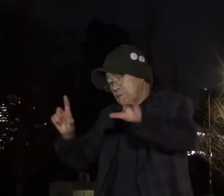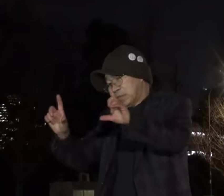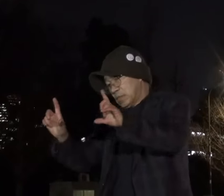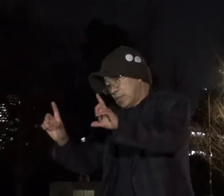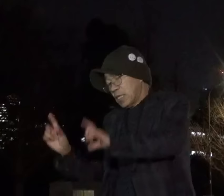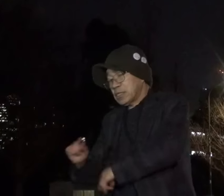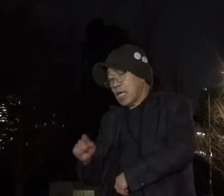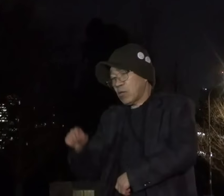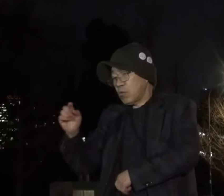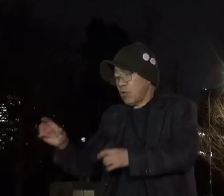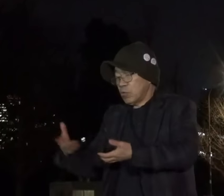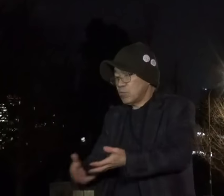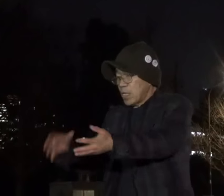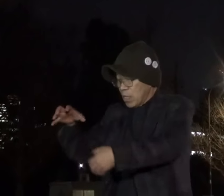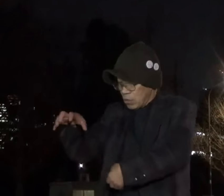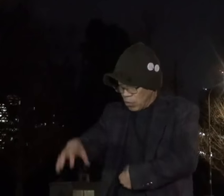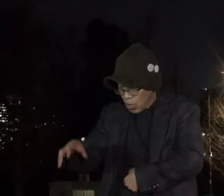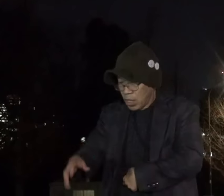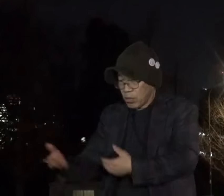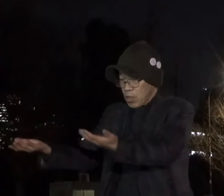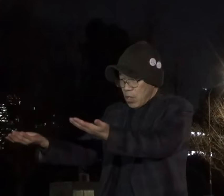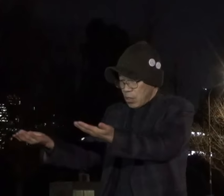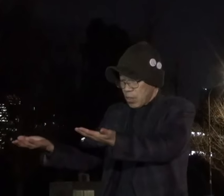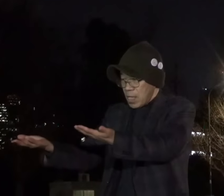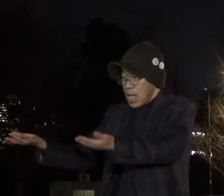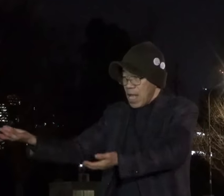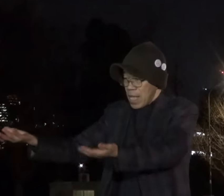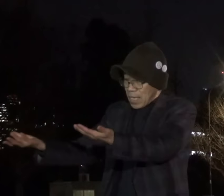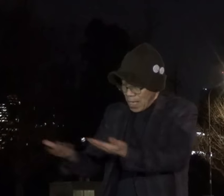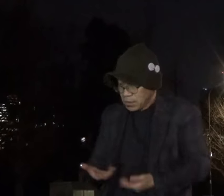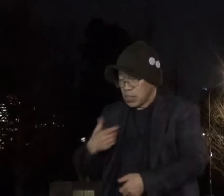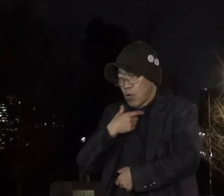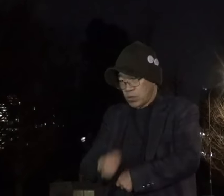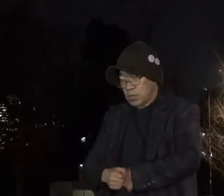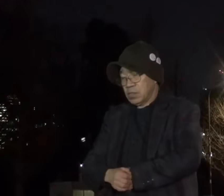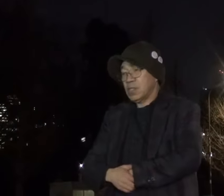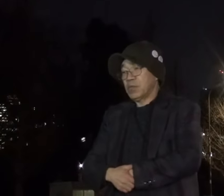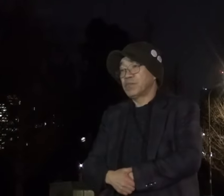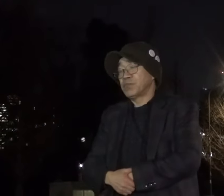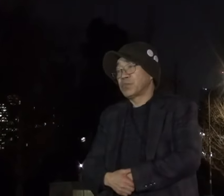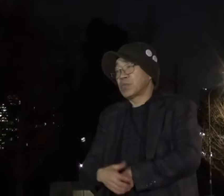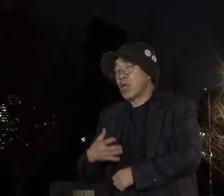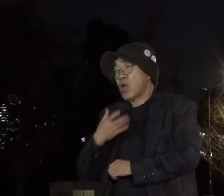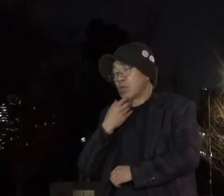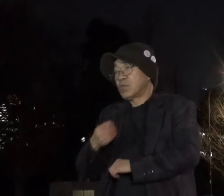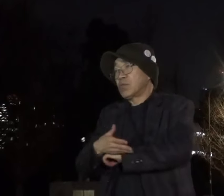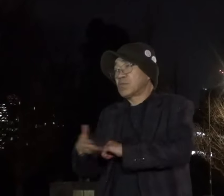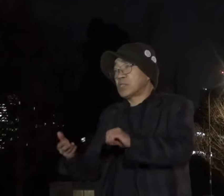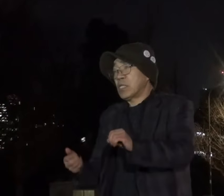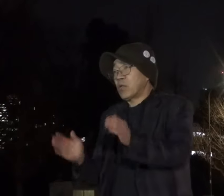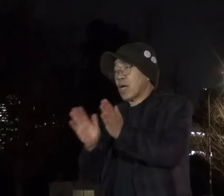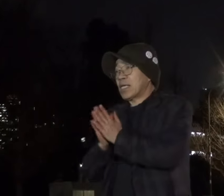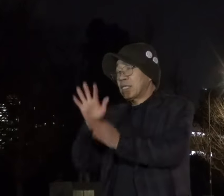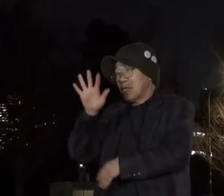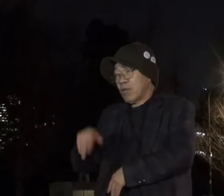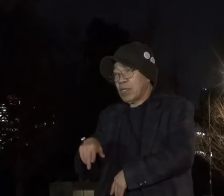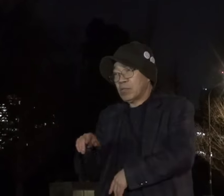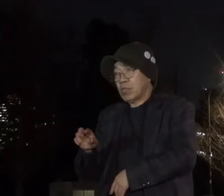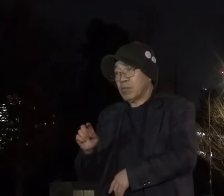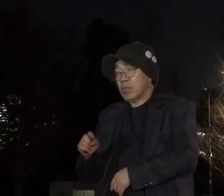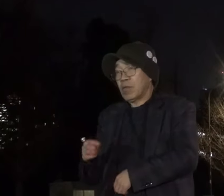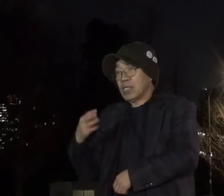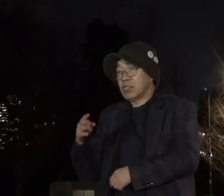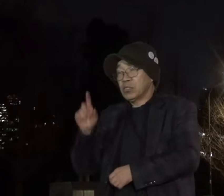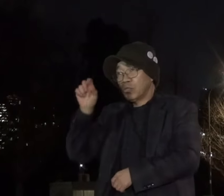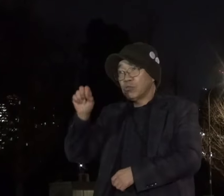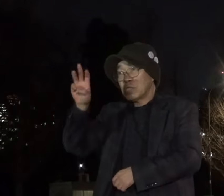です。原告の方の意見述の概要は以上です。で、福島原発神奈川訴訟の次回の第13回口頭